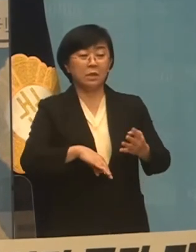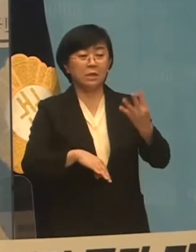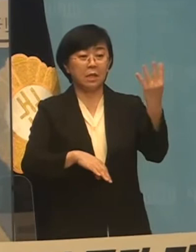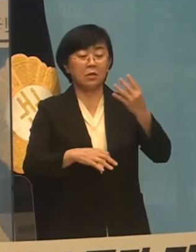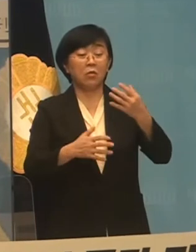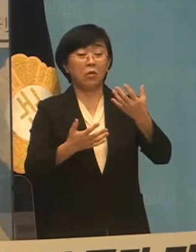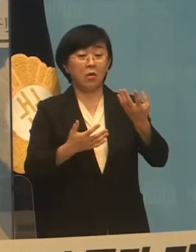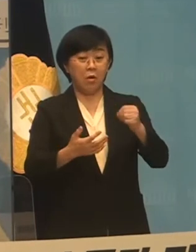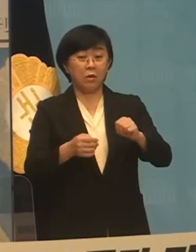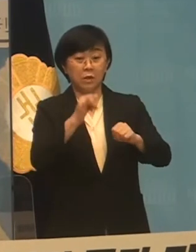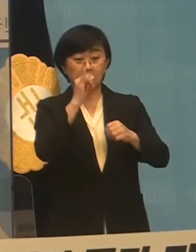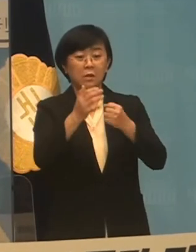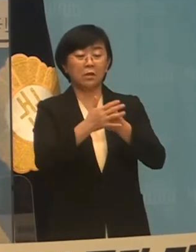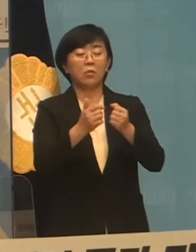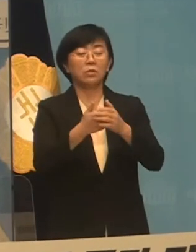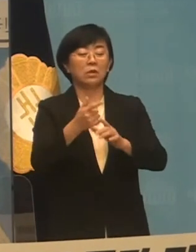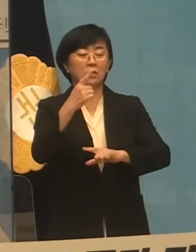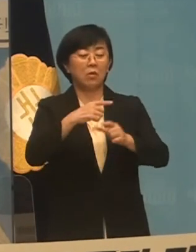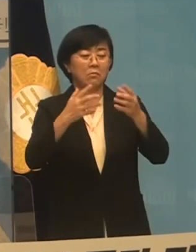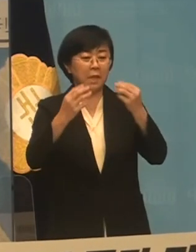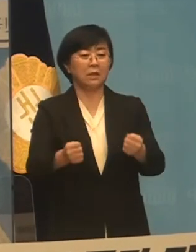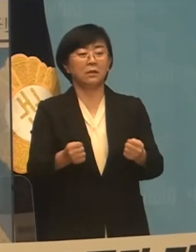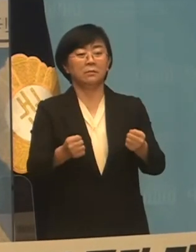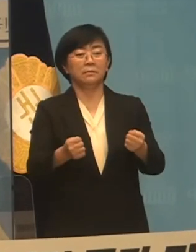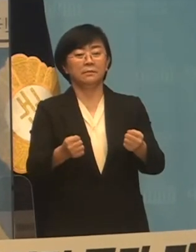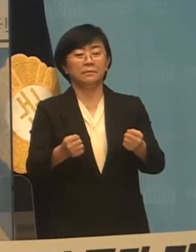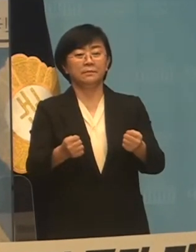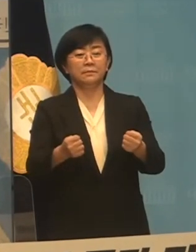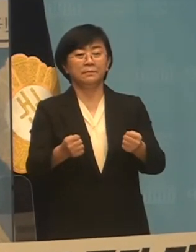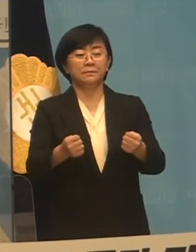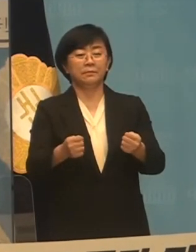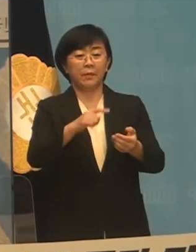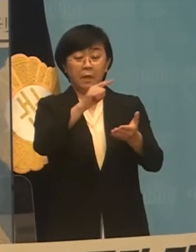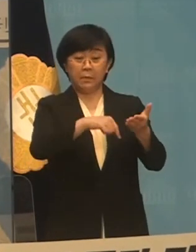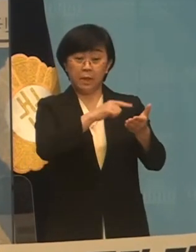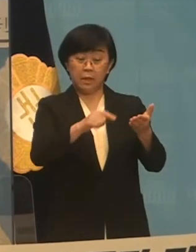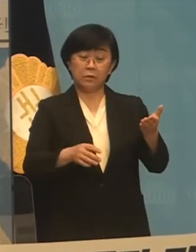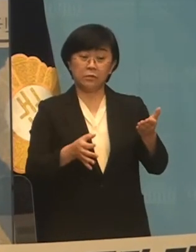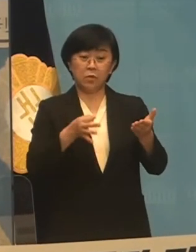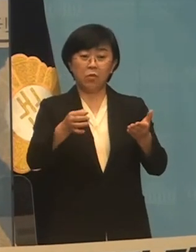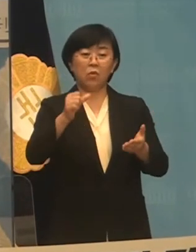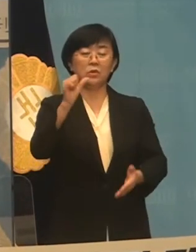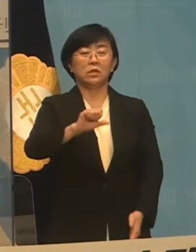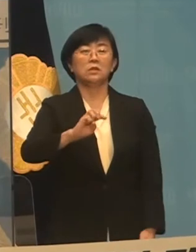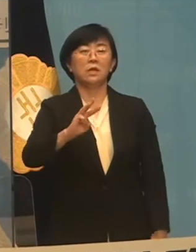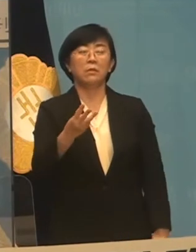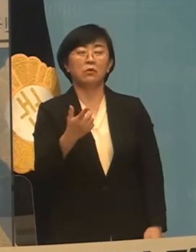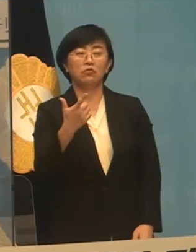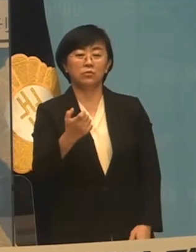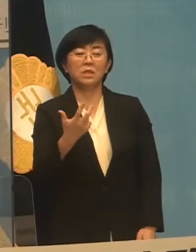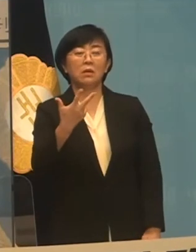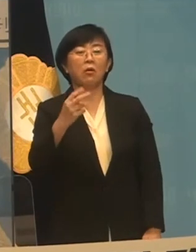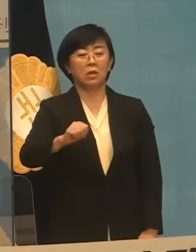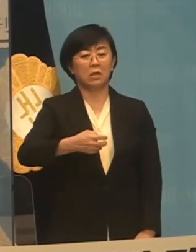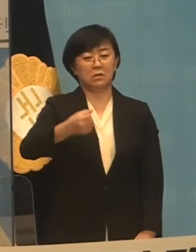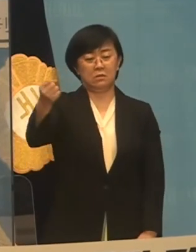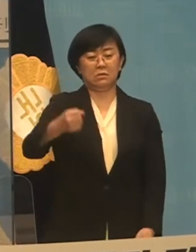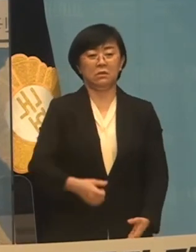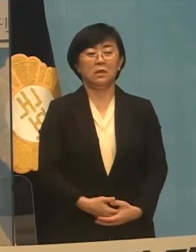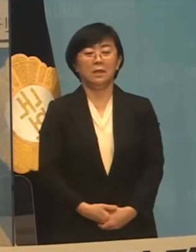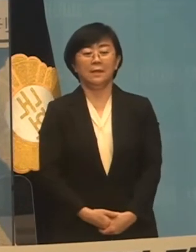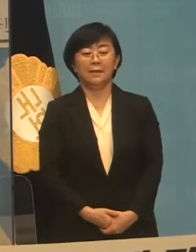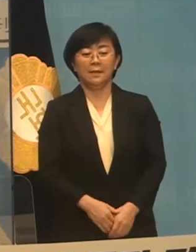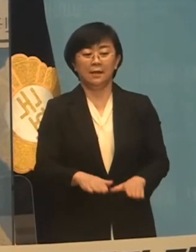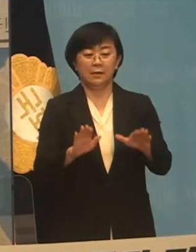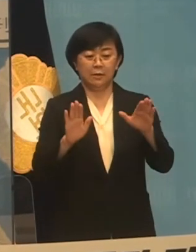4천억 원 되는데요. 그것보다 훨씬 많은 배당금으로 5,367억을 떼어갔습니다.